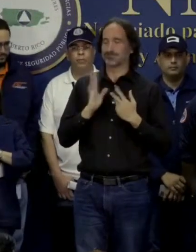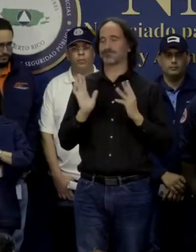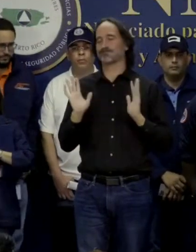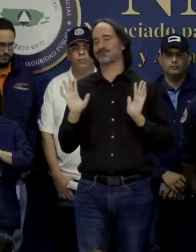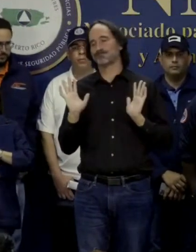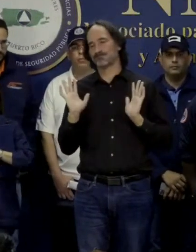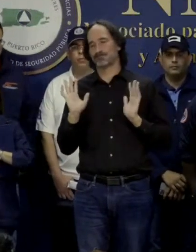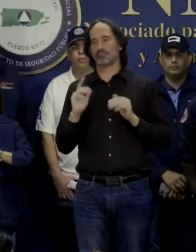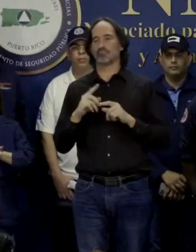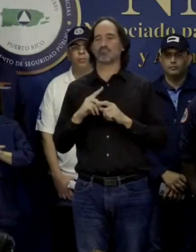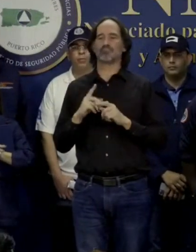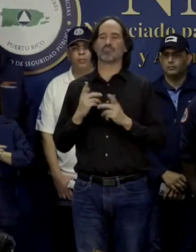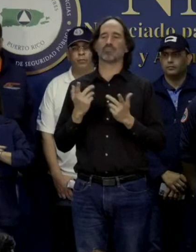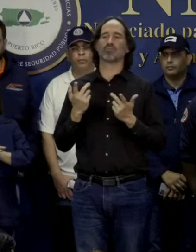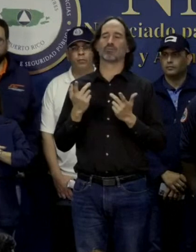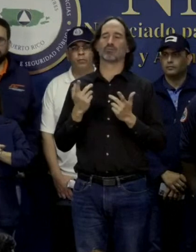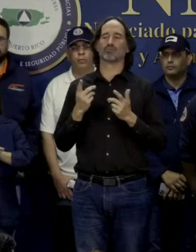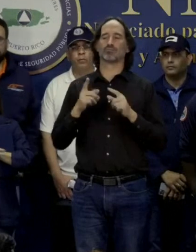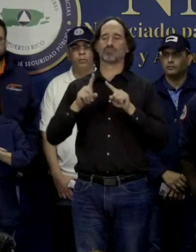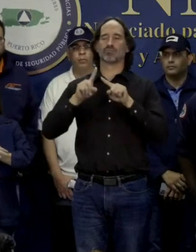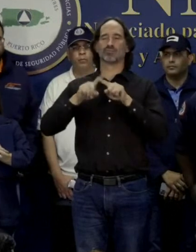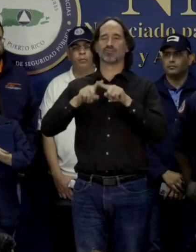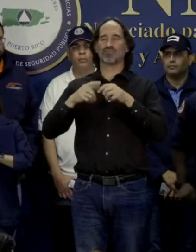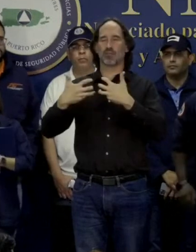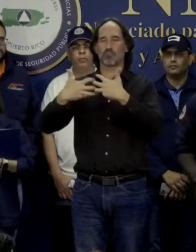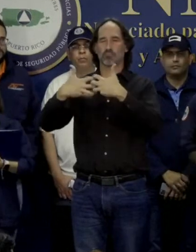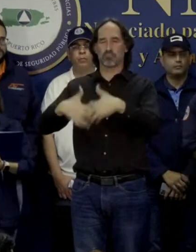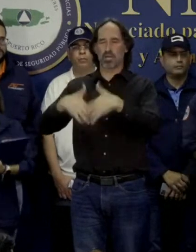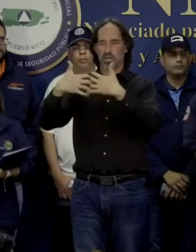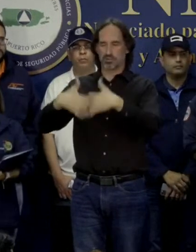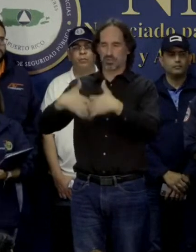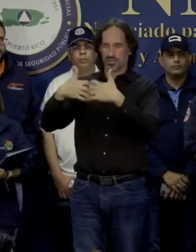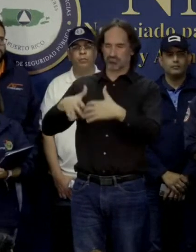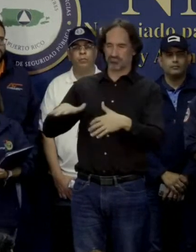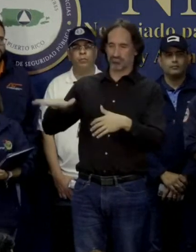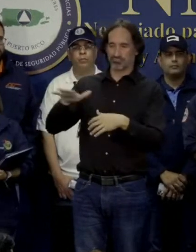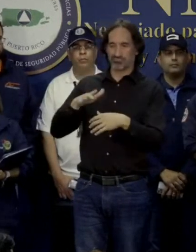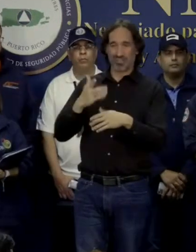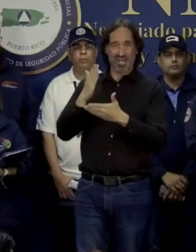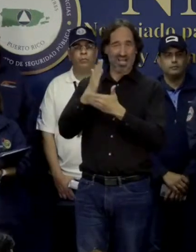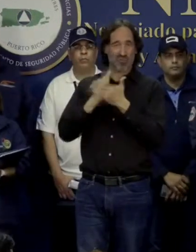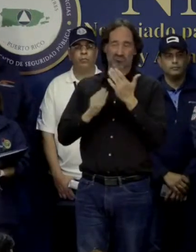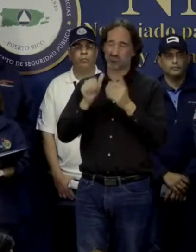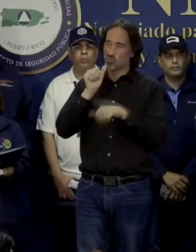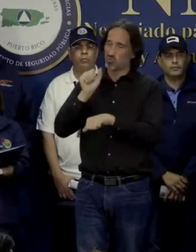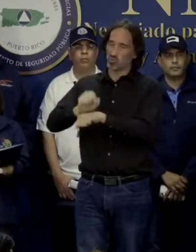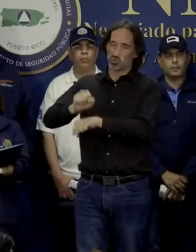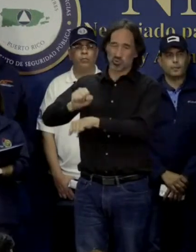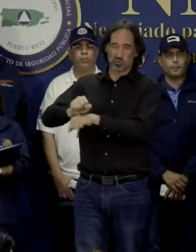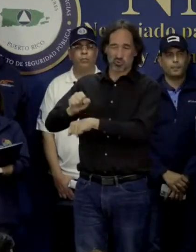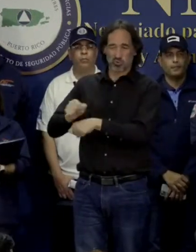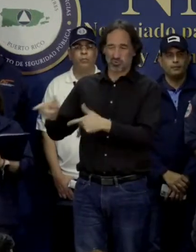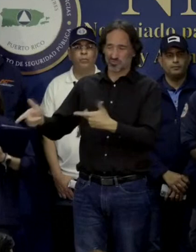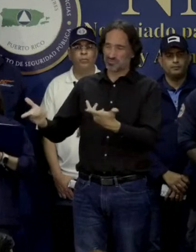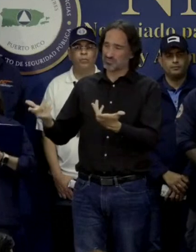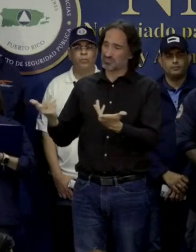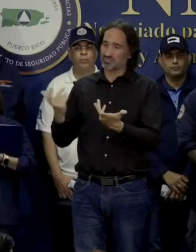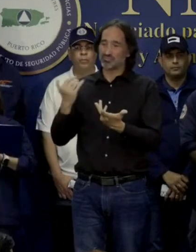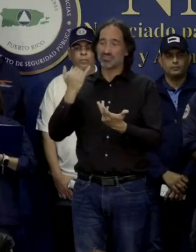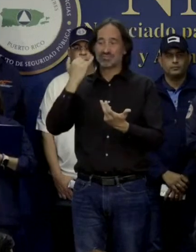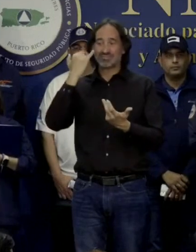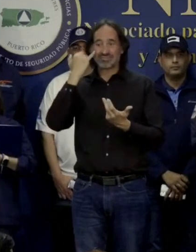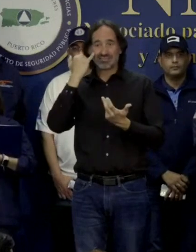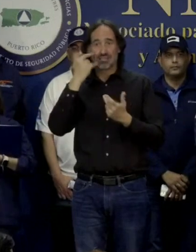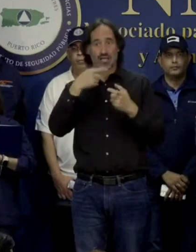Enrique Ortega, que es La Plata, pues está fuera de operación. Una vez ya, como ellos indicaron, se vaya restableciendo el servicio de energía